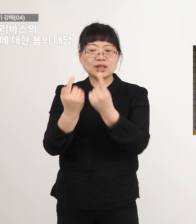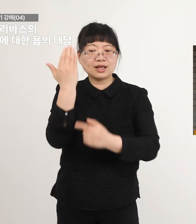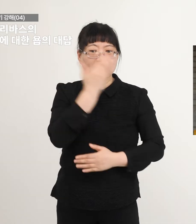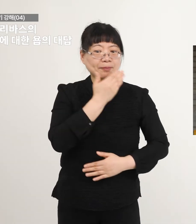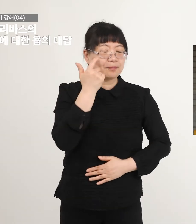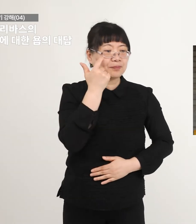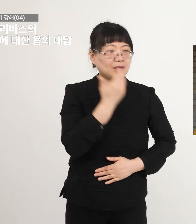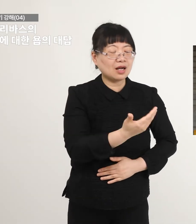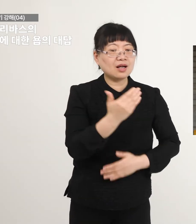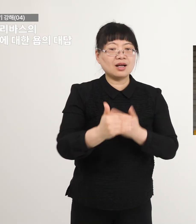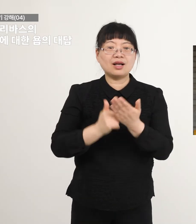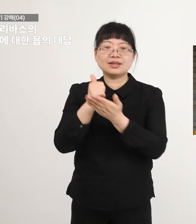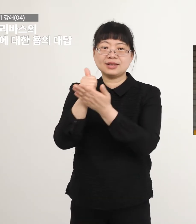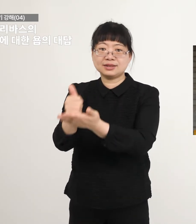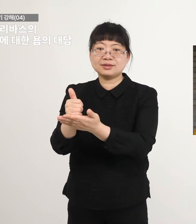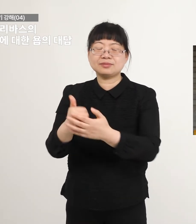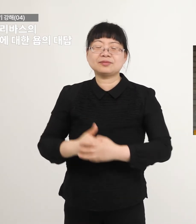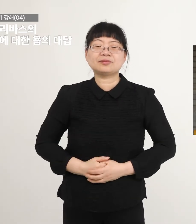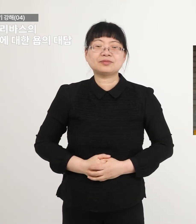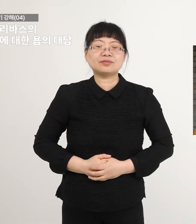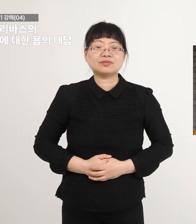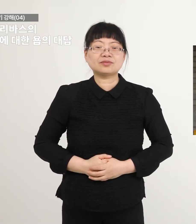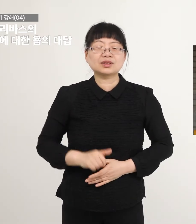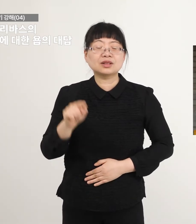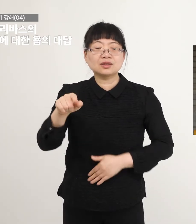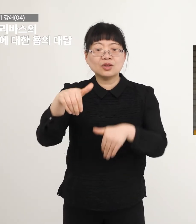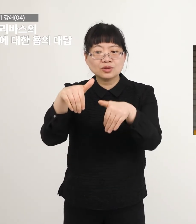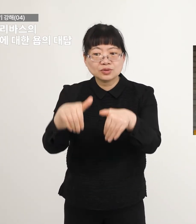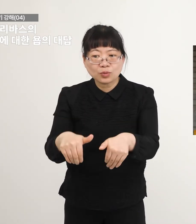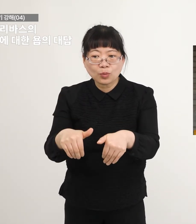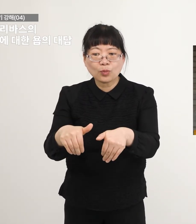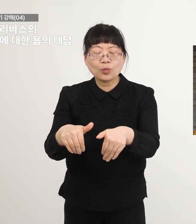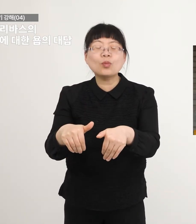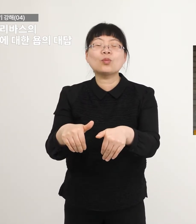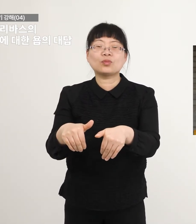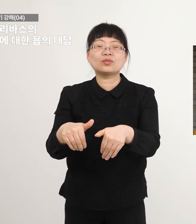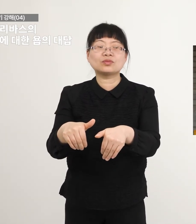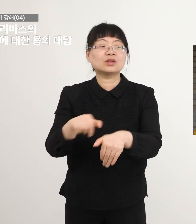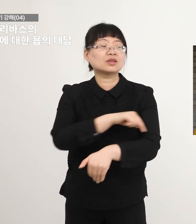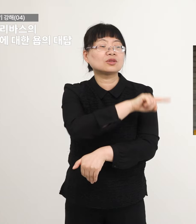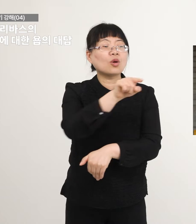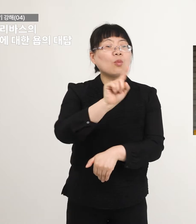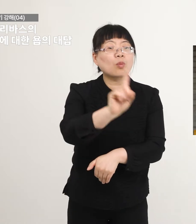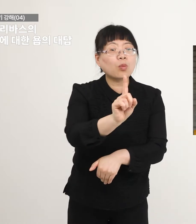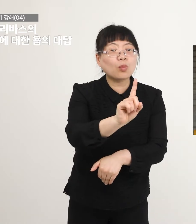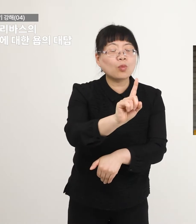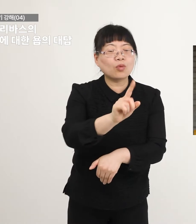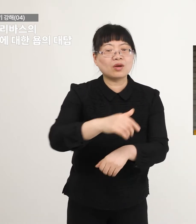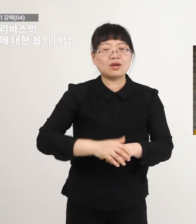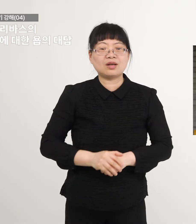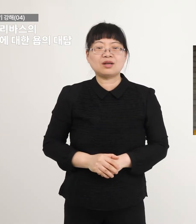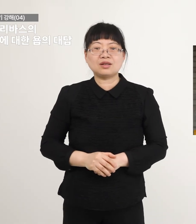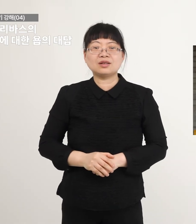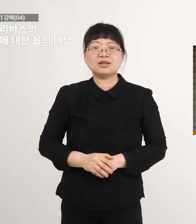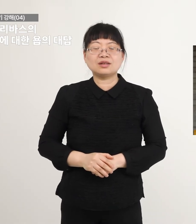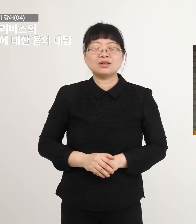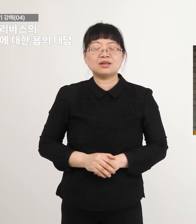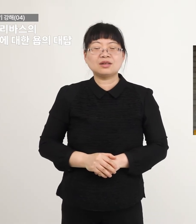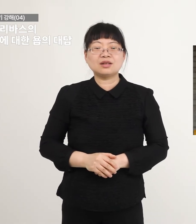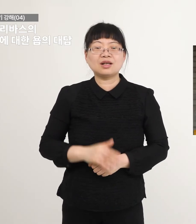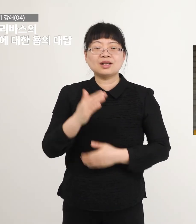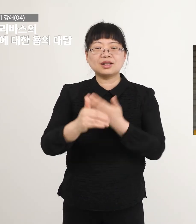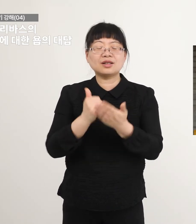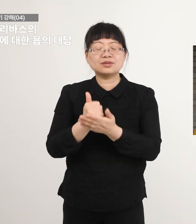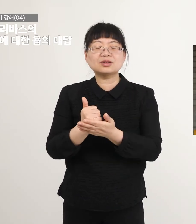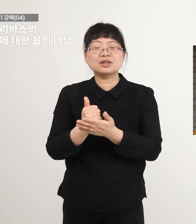깨끗하겠느냐? 하나님은 그 종이라도 그대를 뭐하지 아니하시며 그의